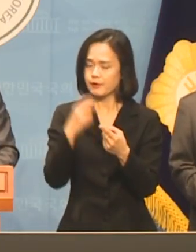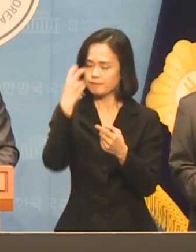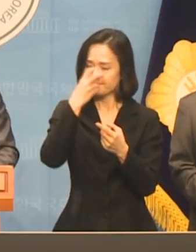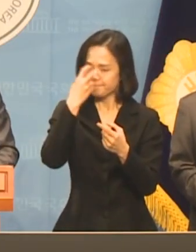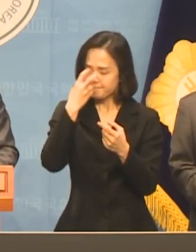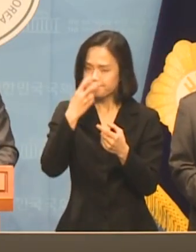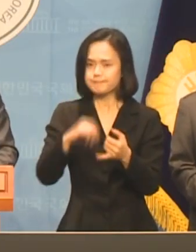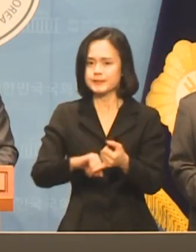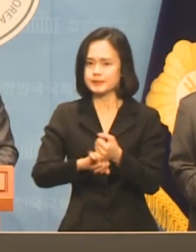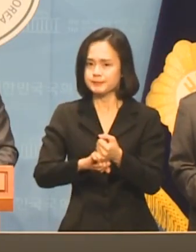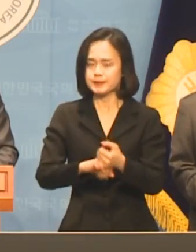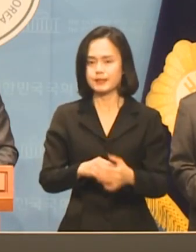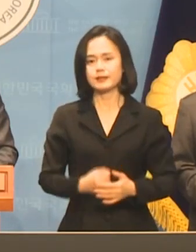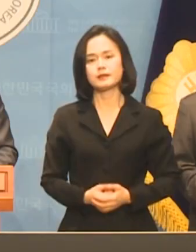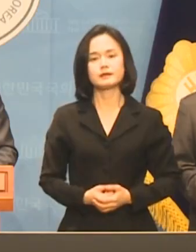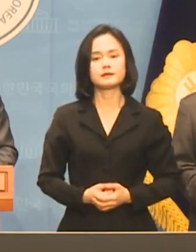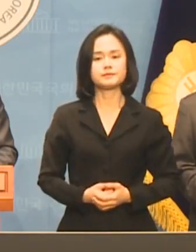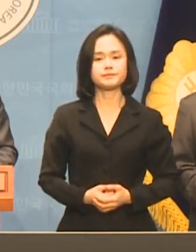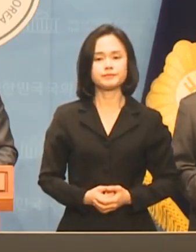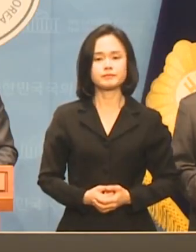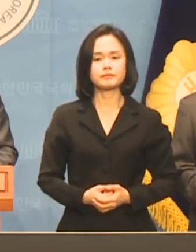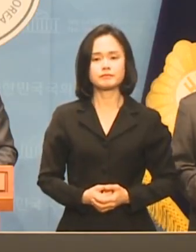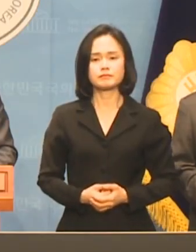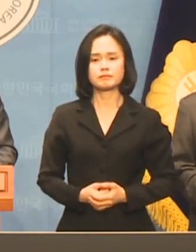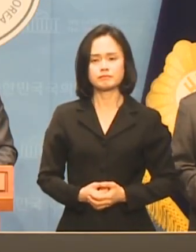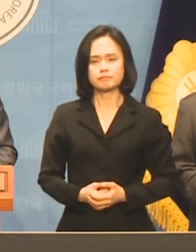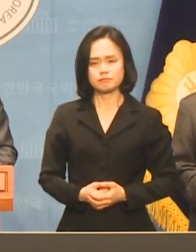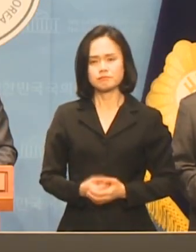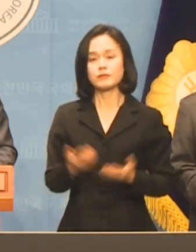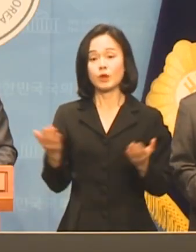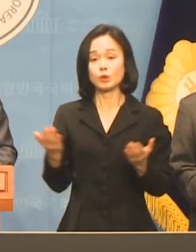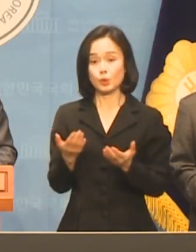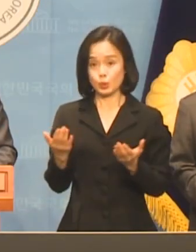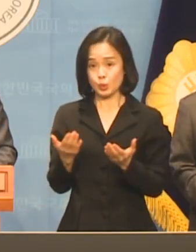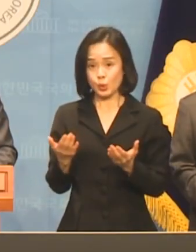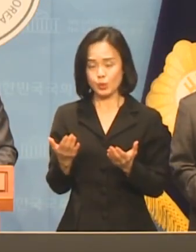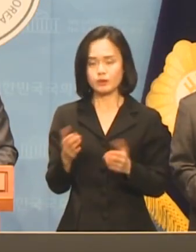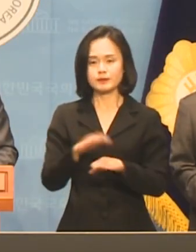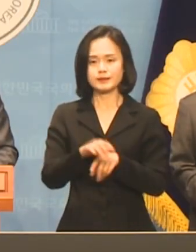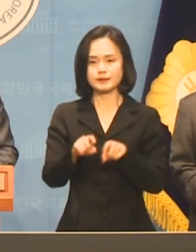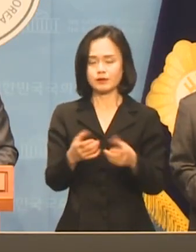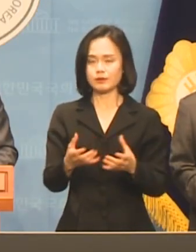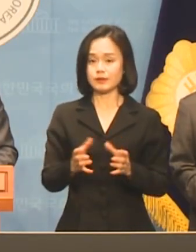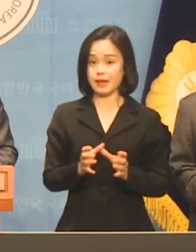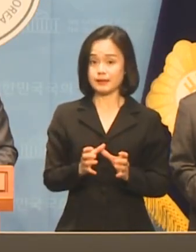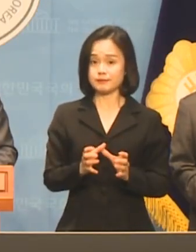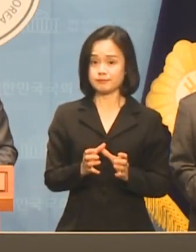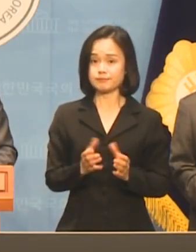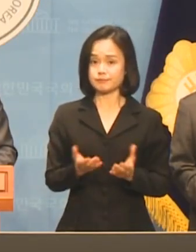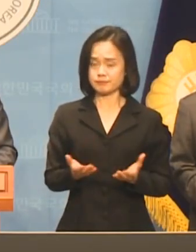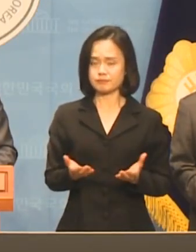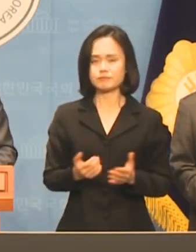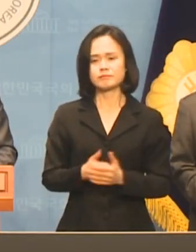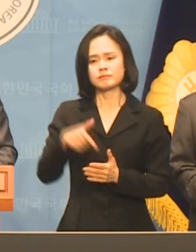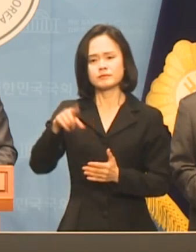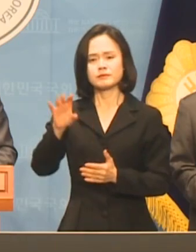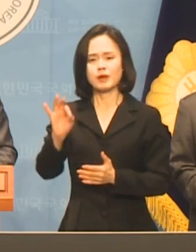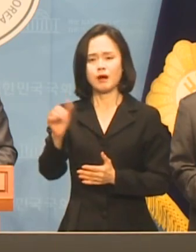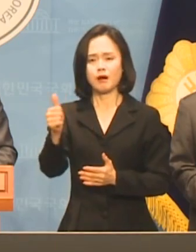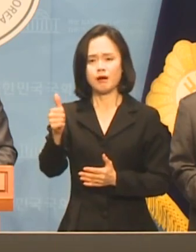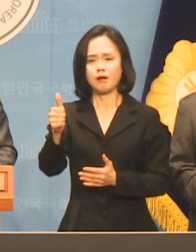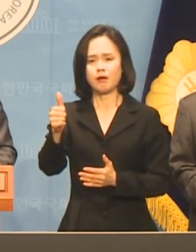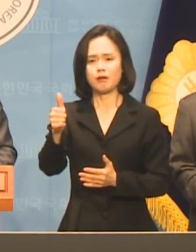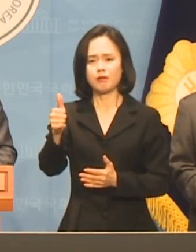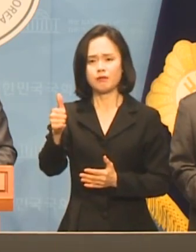더불어민주당 노동존중 실천단은 어머니와 본인의 행복을 찾고자 한국인으로서 떳떳하게 일하고자 누구보다 노력했던 한